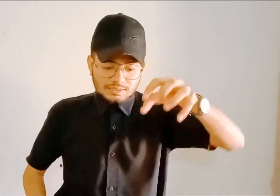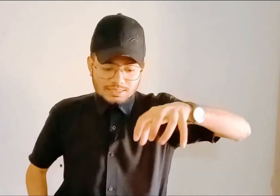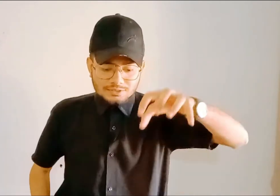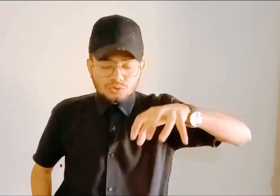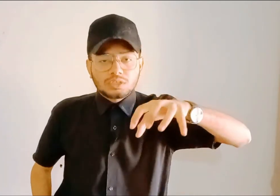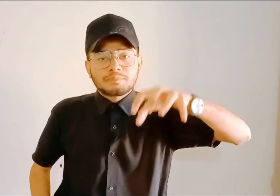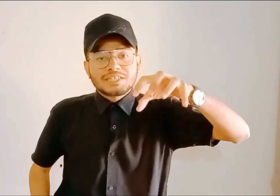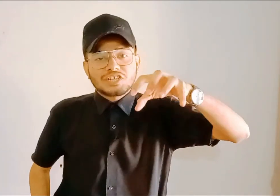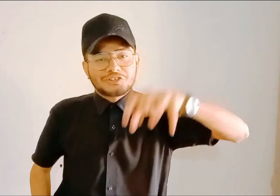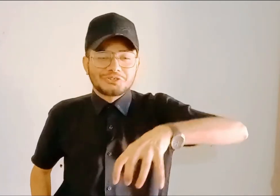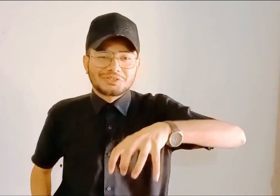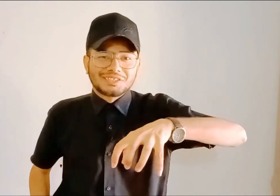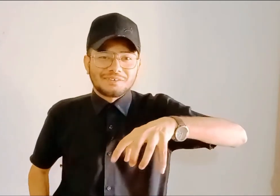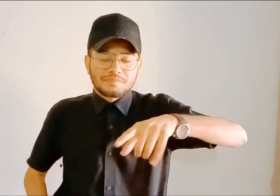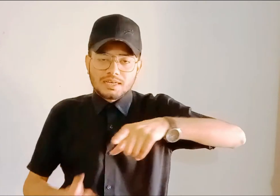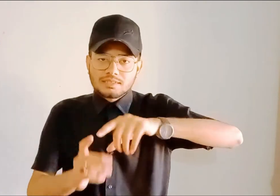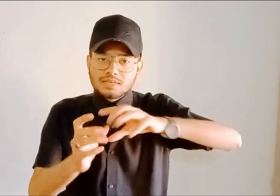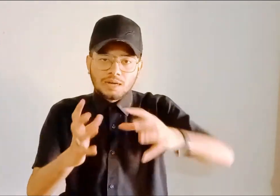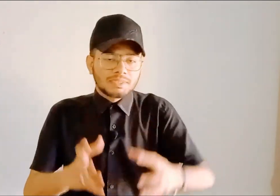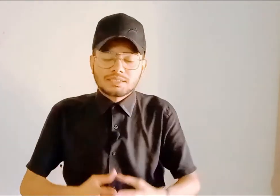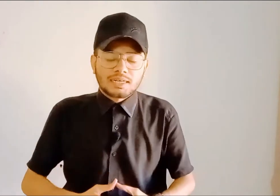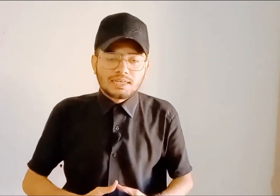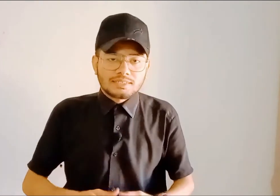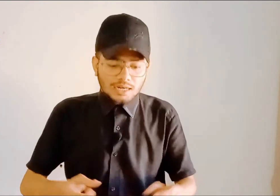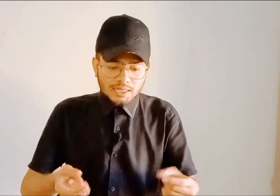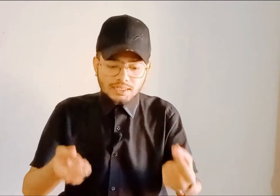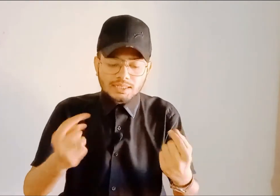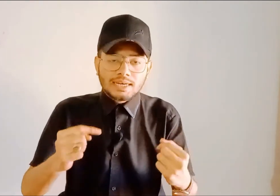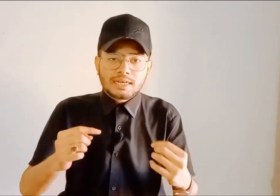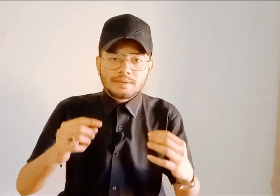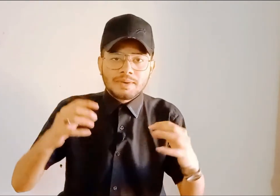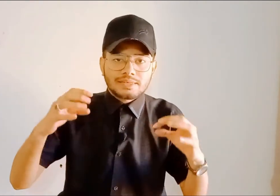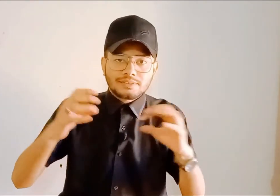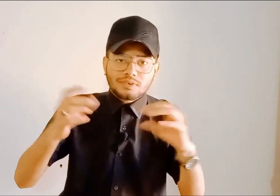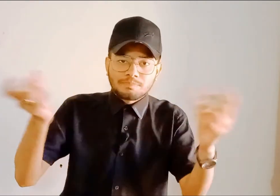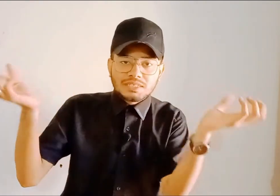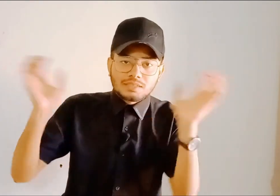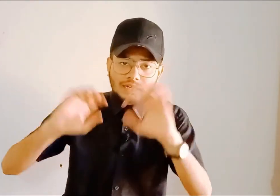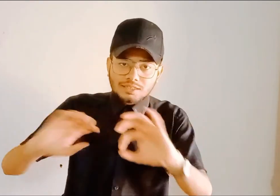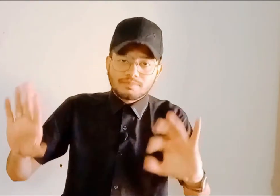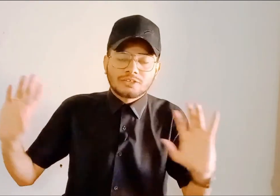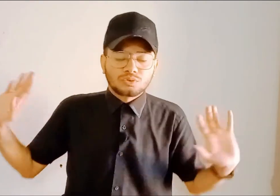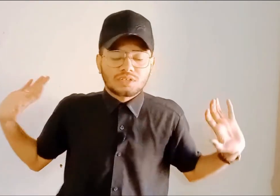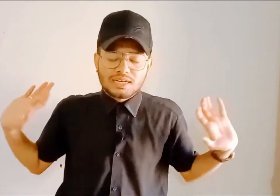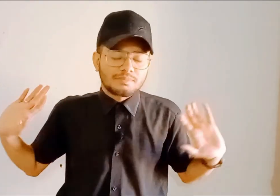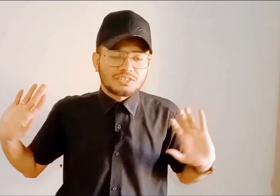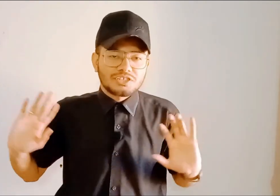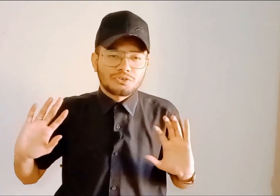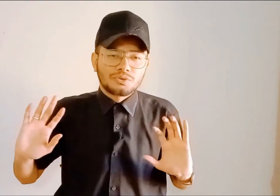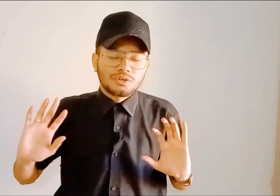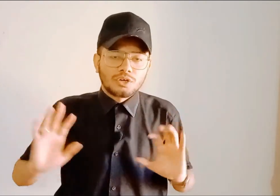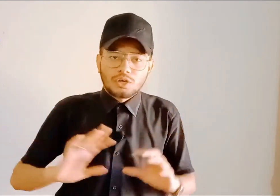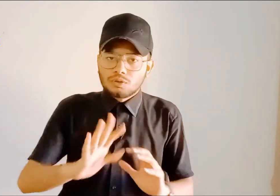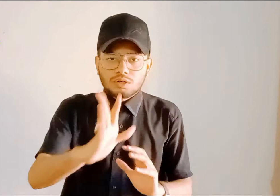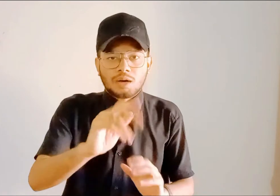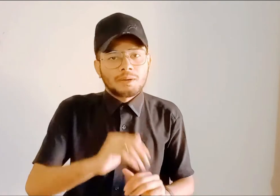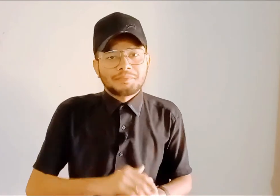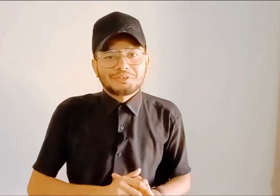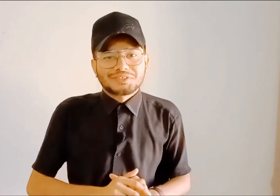जरूरत पर शांति होती है इस साल भी चित्र इंसान अगर कहना कि मैं सब अपनी जान तक है दूसरा के बस ठीक हूं तो कामयाब नहीं